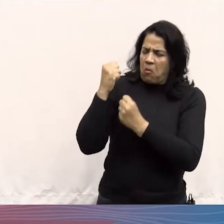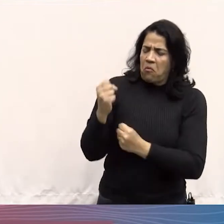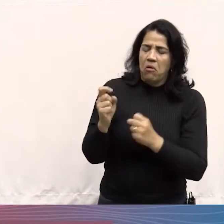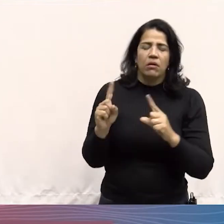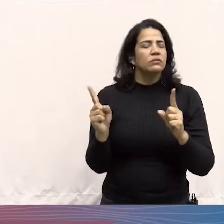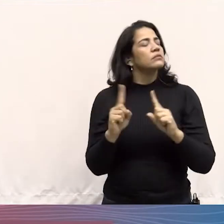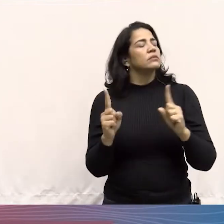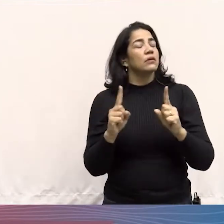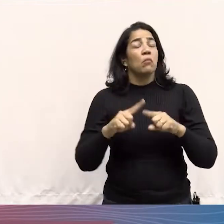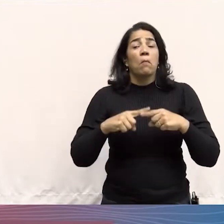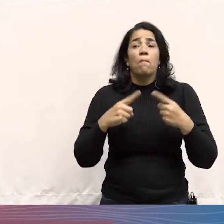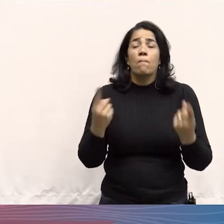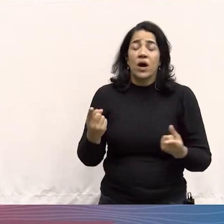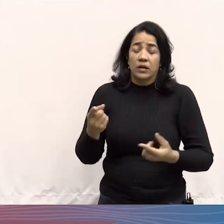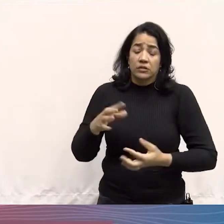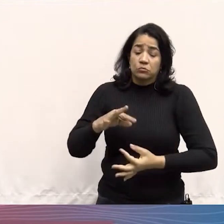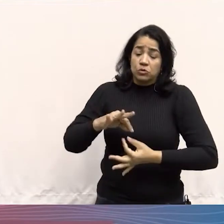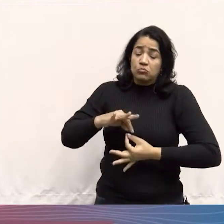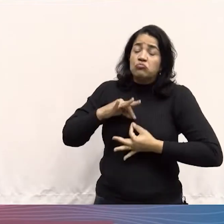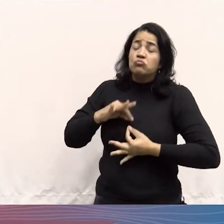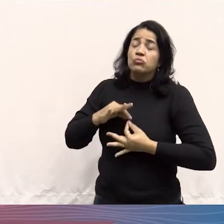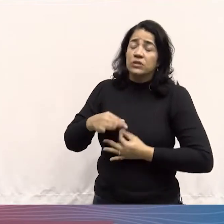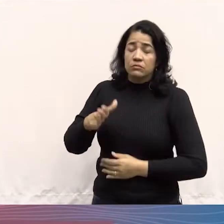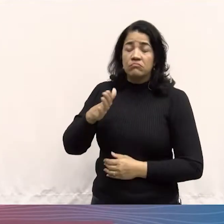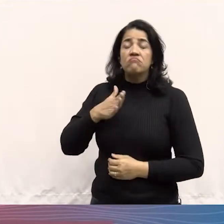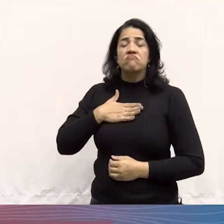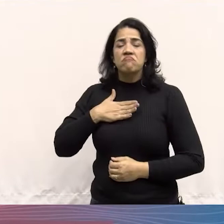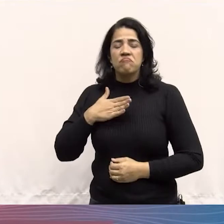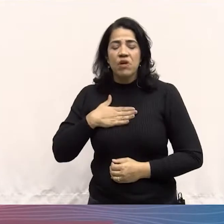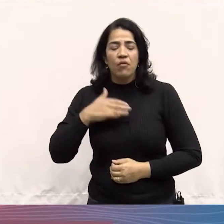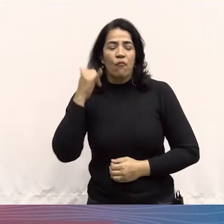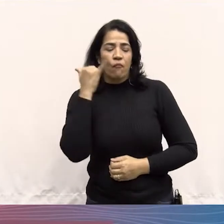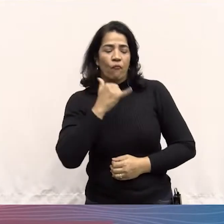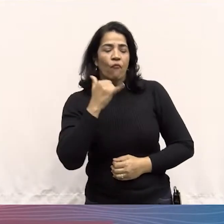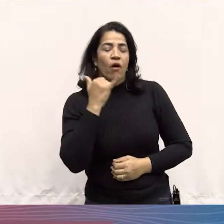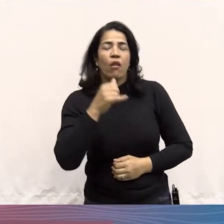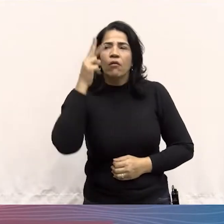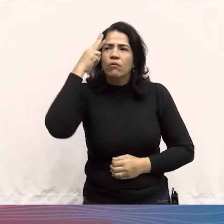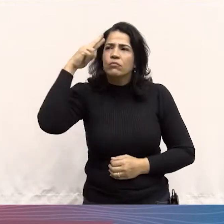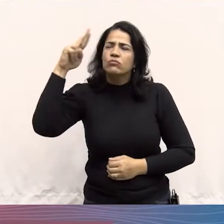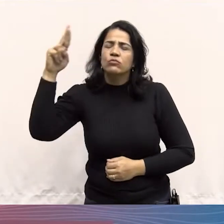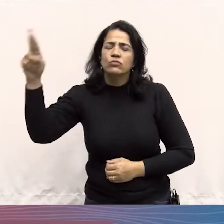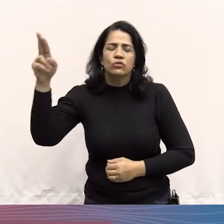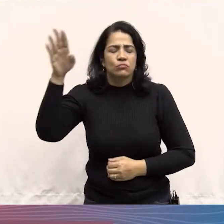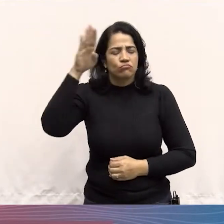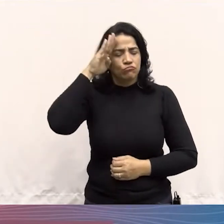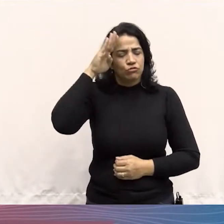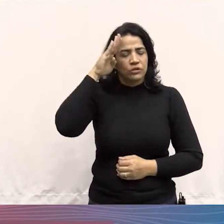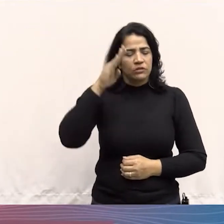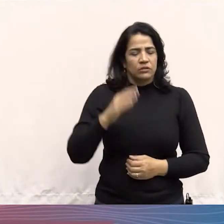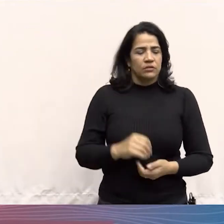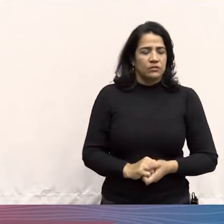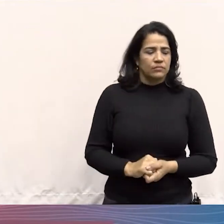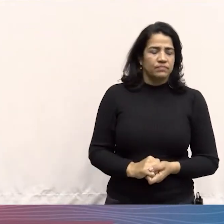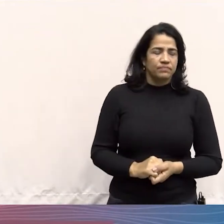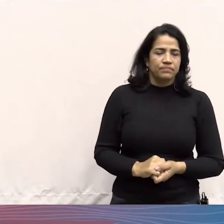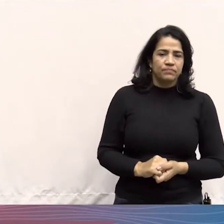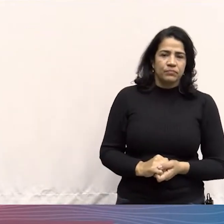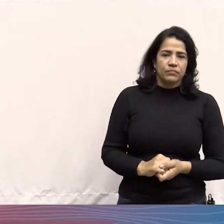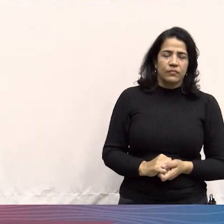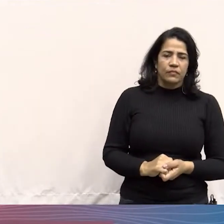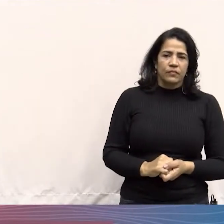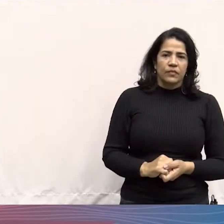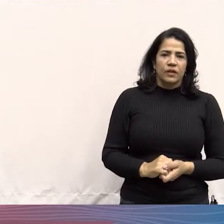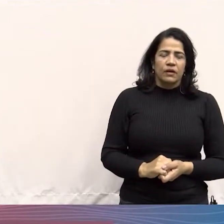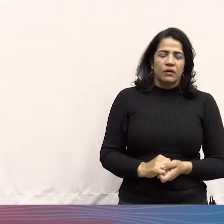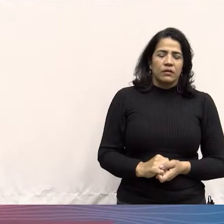dos exércitos. Quem és tu, ó grande monte? Já começa a falar do monte, tá? Aí ele fala